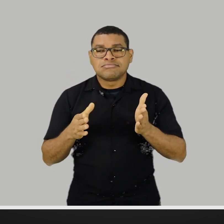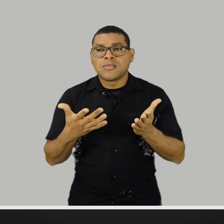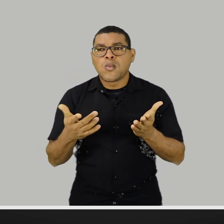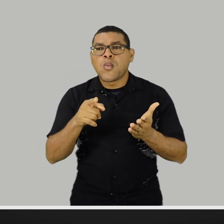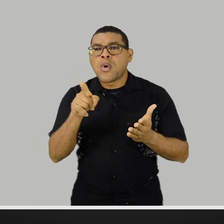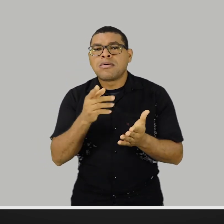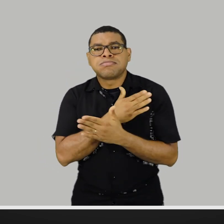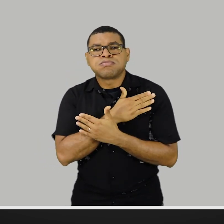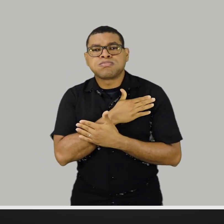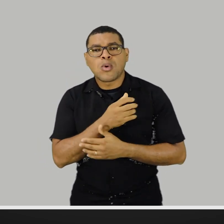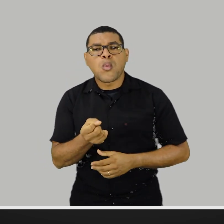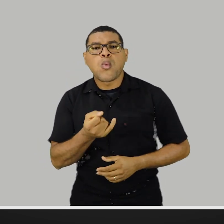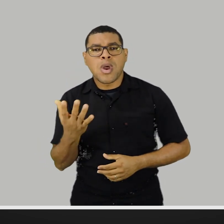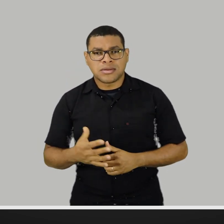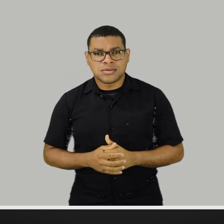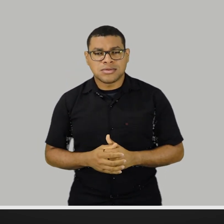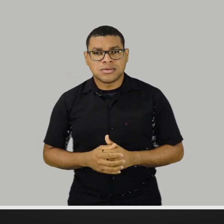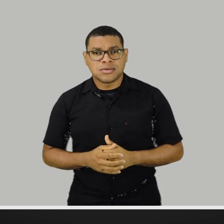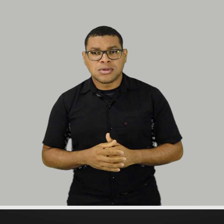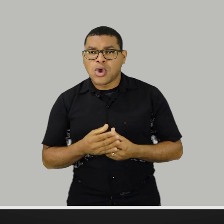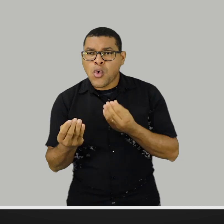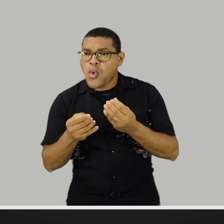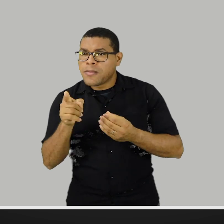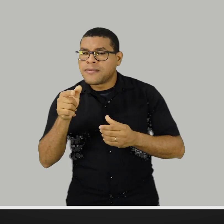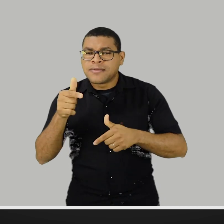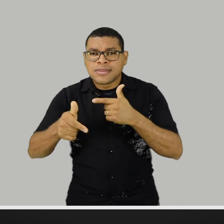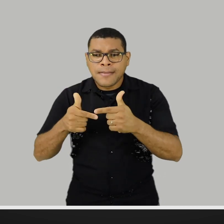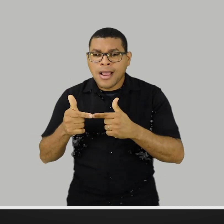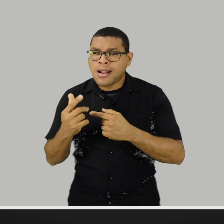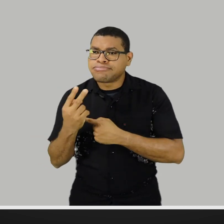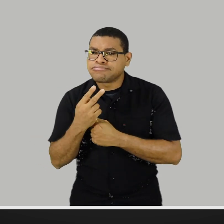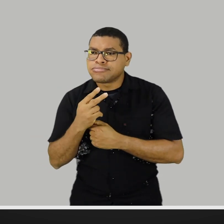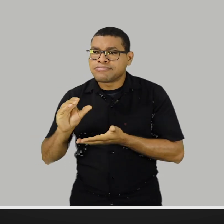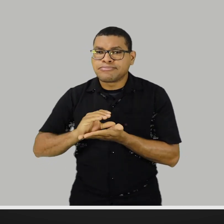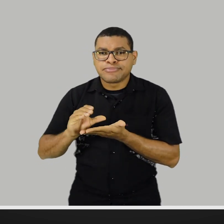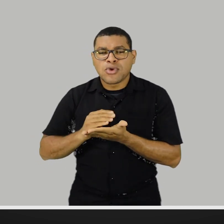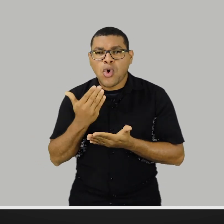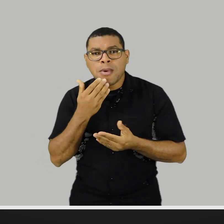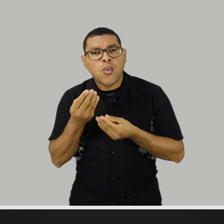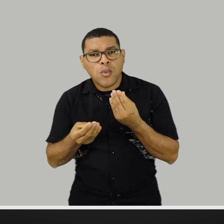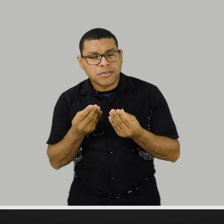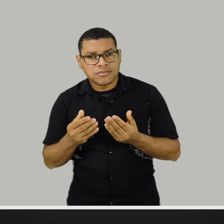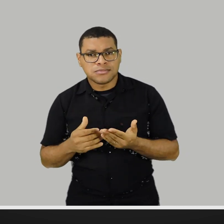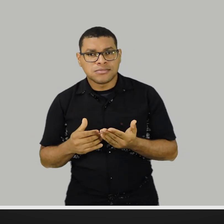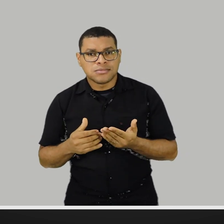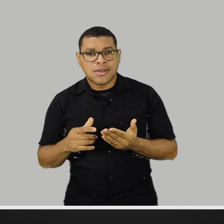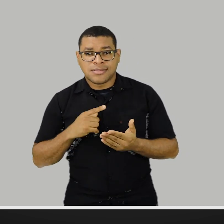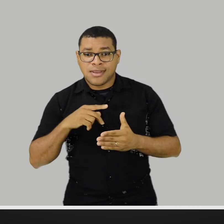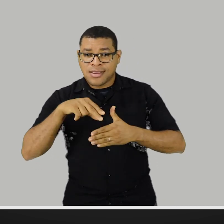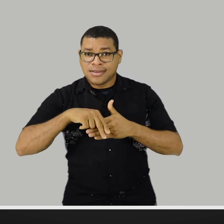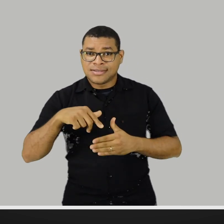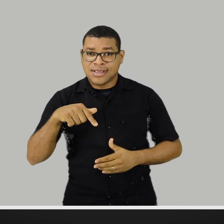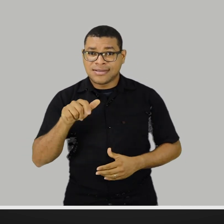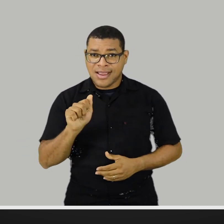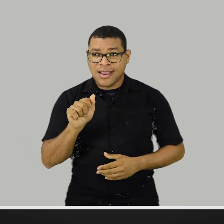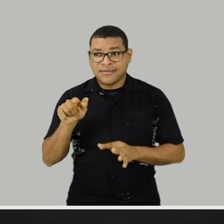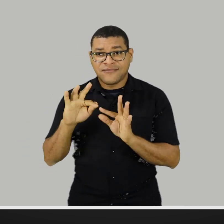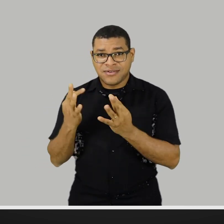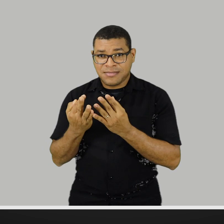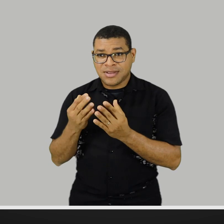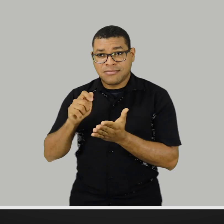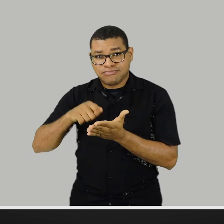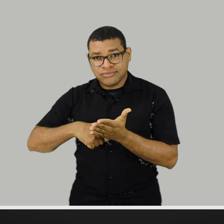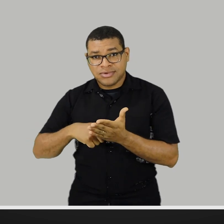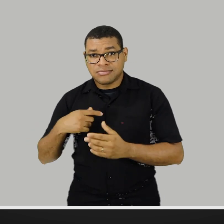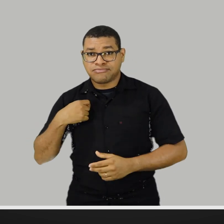trabalho e como tem se mantido conforme o anexo sétimo a membro da família ou sétimo B candidato